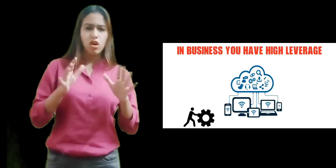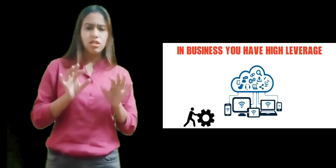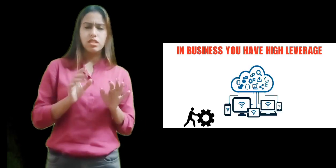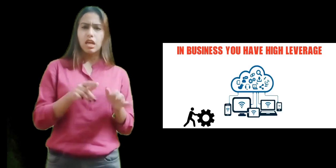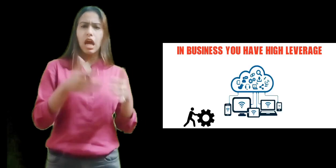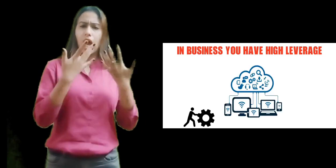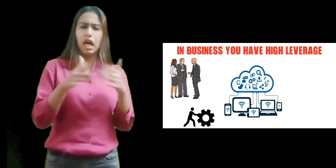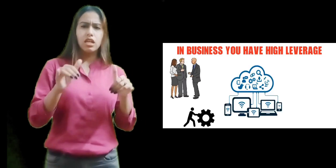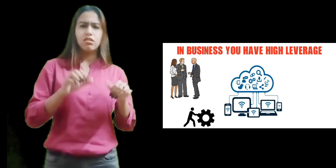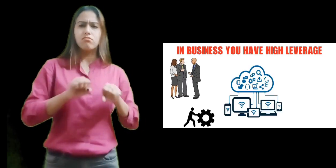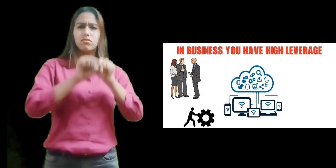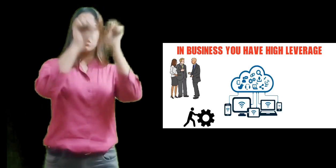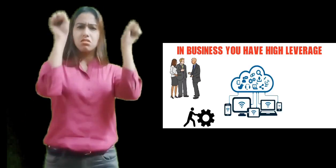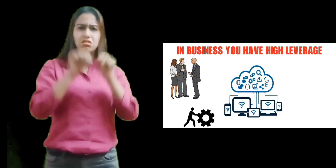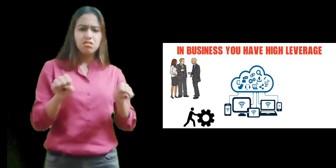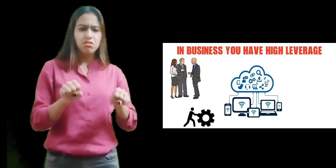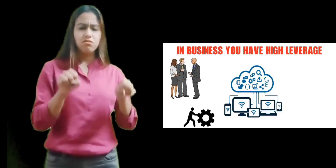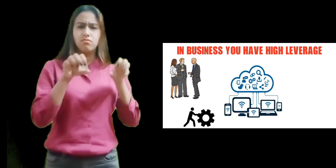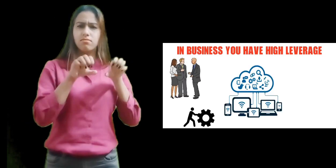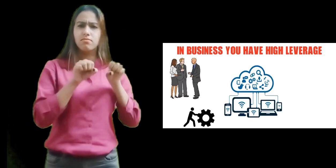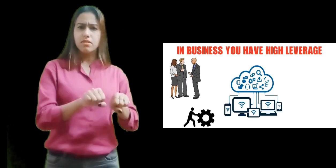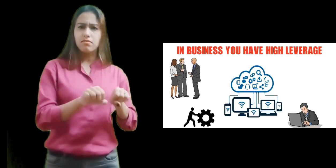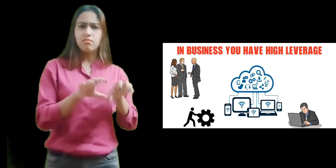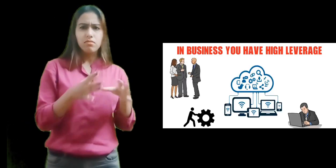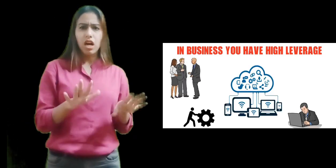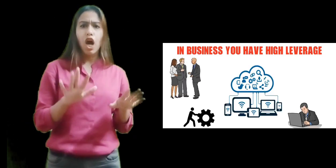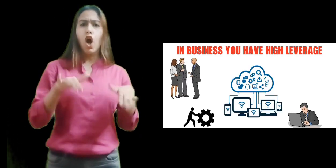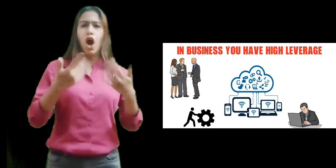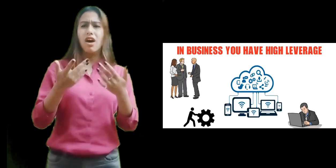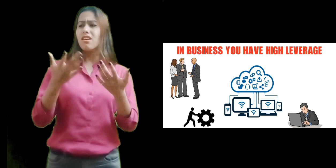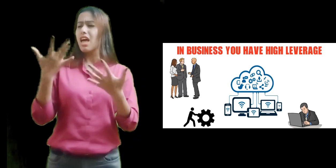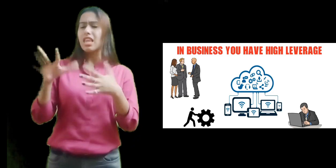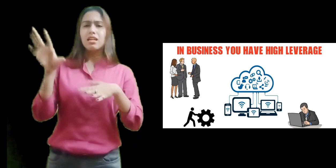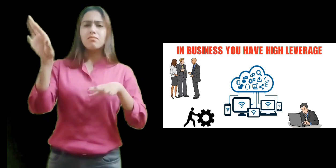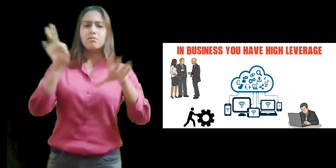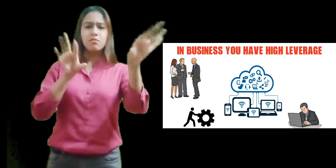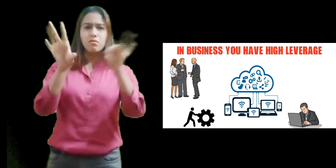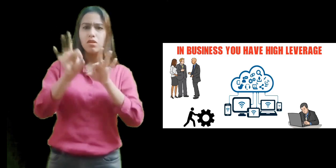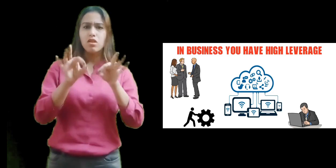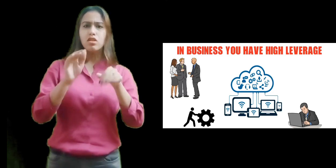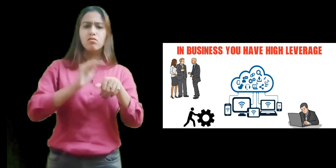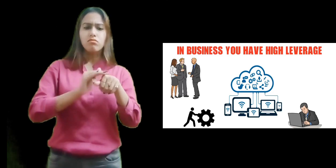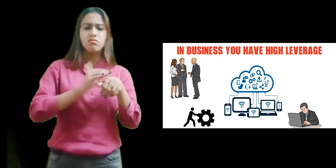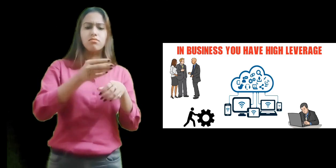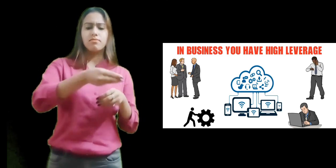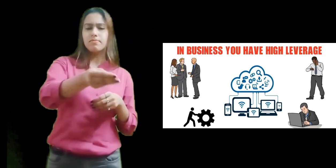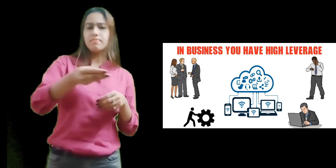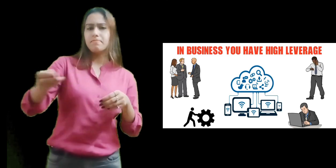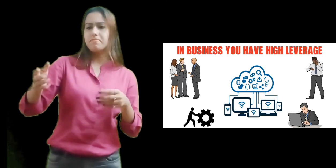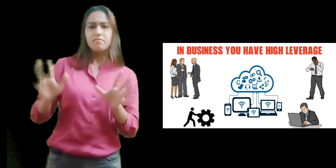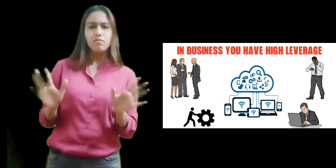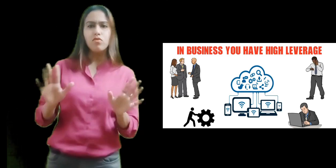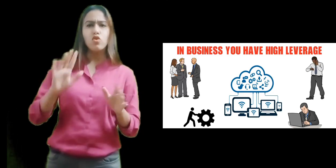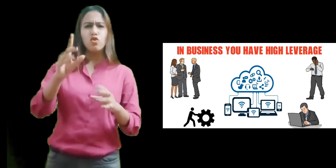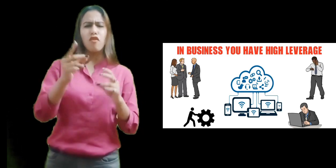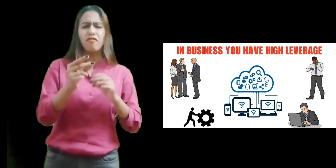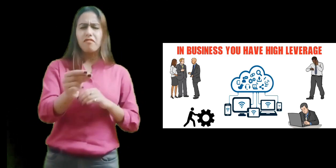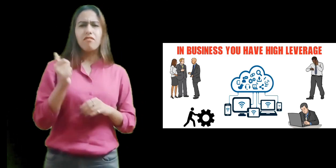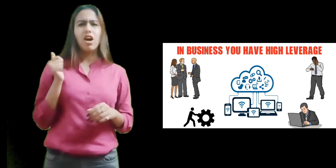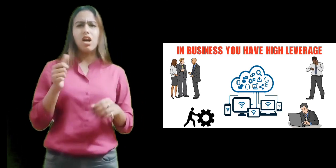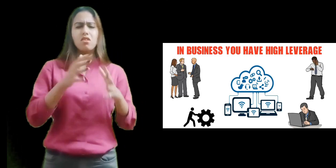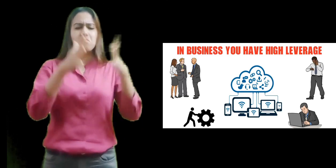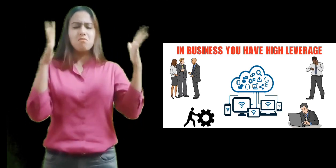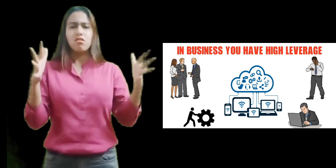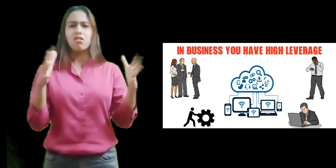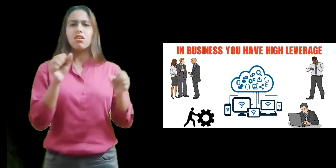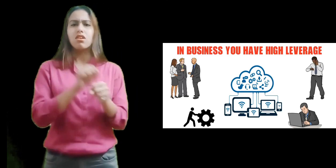लोगों को अपने काम डेलीगेट करते हो, मतलब दूसरों से अपने काम करवाते हो, तो ऐसे आप बड़े बड़े काम बहुत कम टाइम में खत्म कर सकते हो, जिसकी